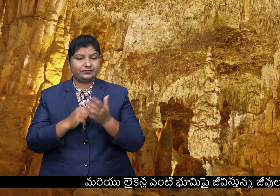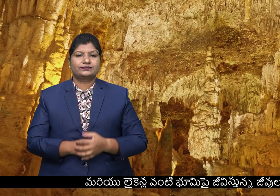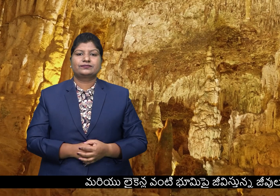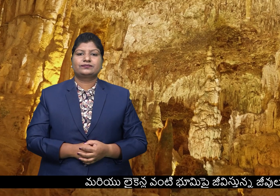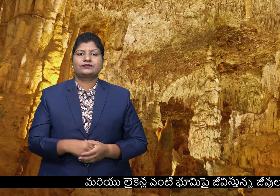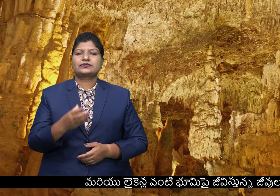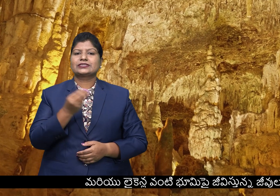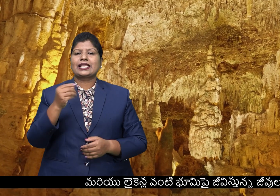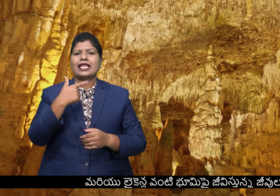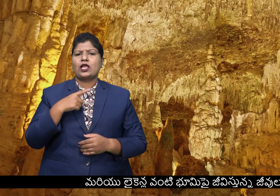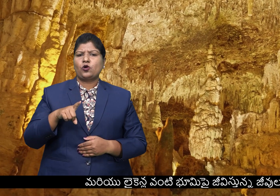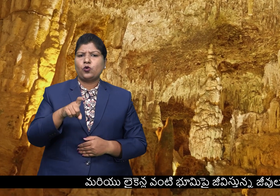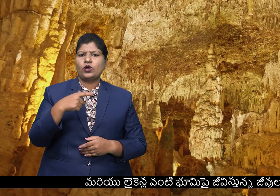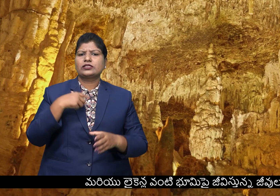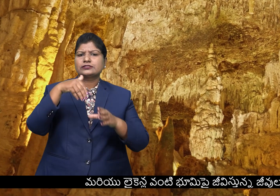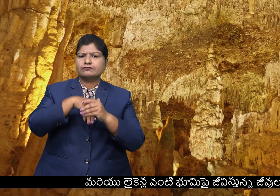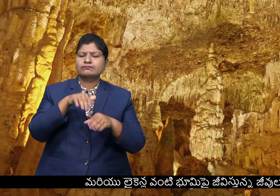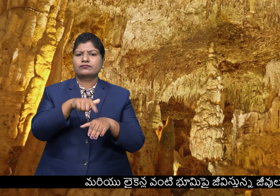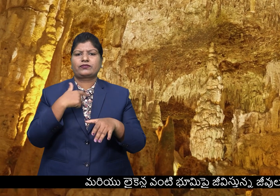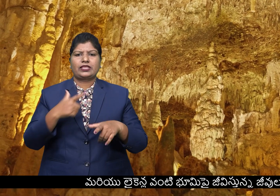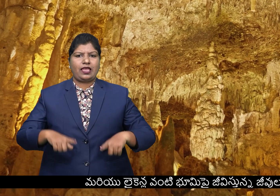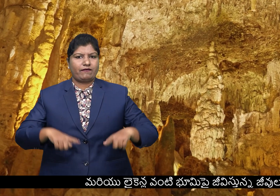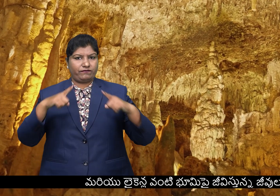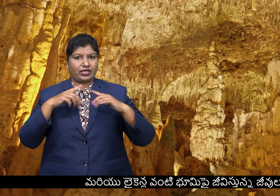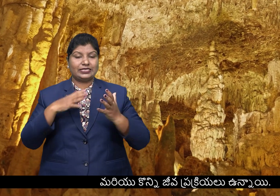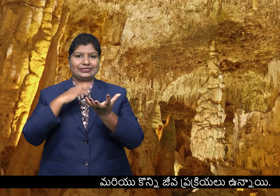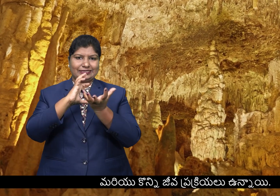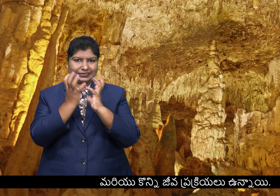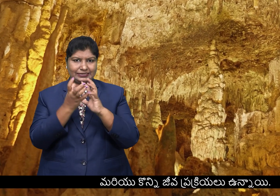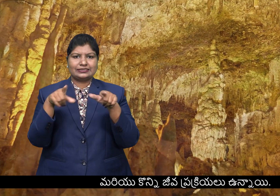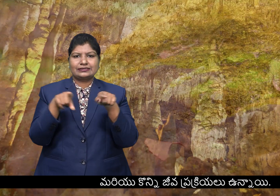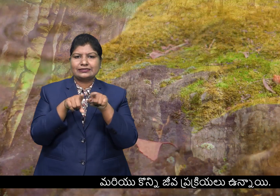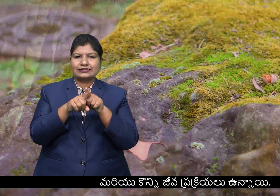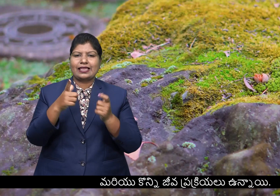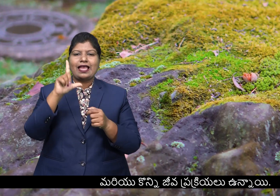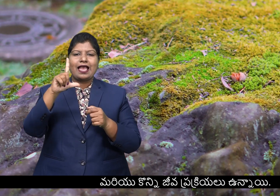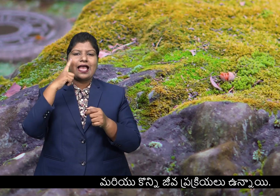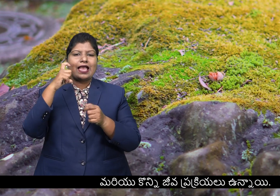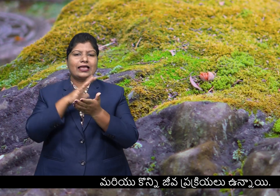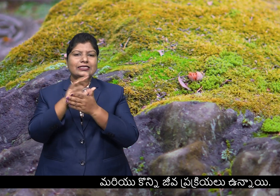మరియు లైకెన్ల వంటి భూమిపై జీవిస్తున్న జీవులు మరియు కొన్ని జీవ ప్రక్రియలు ఉన్నాయి.